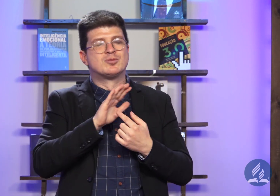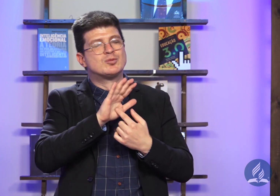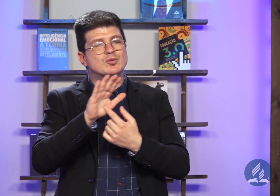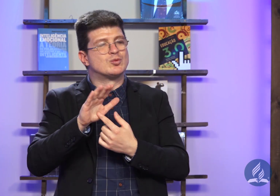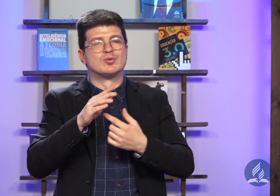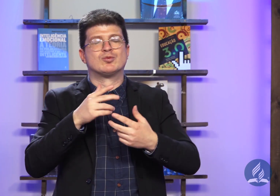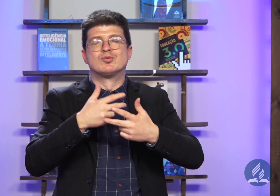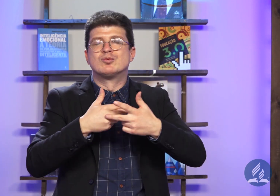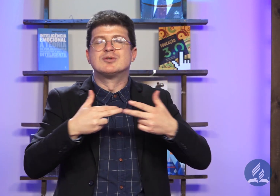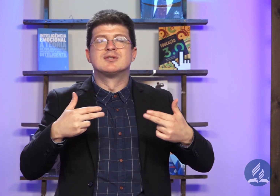especial,